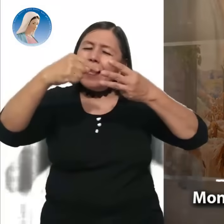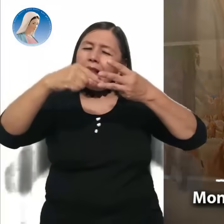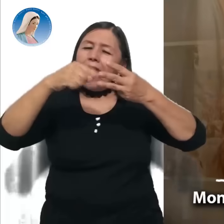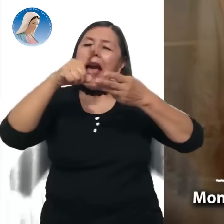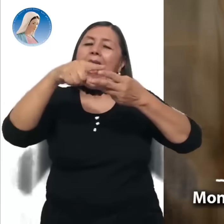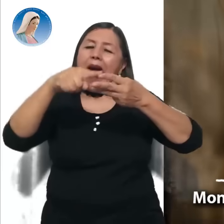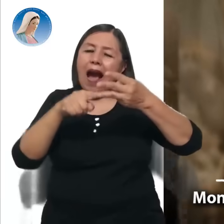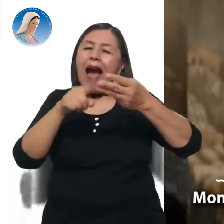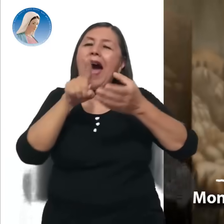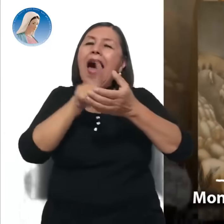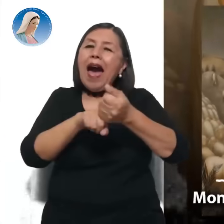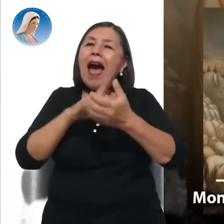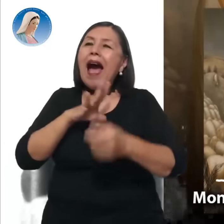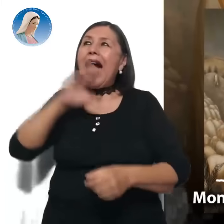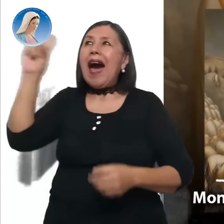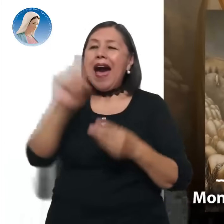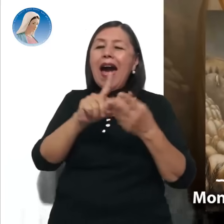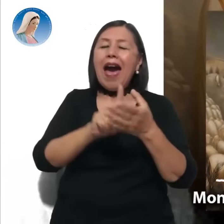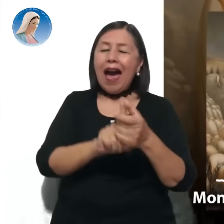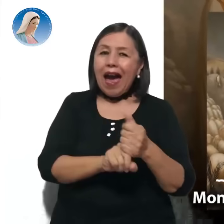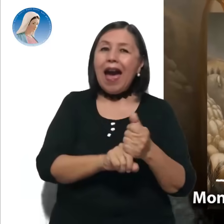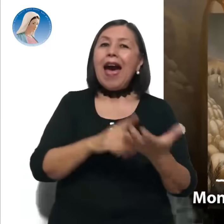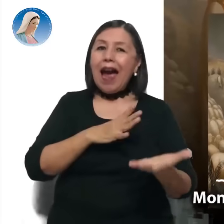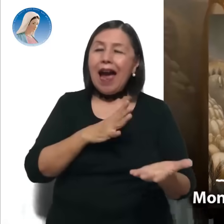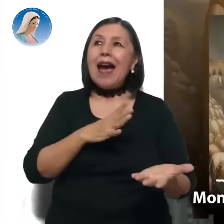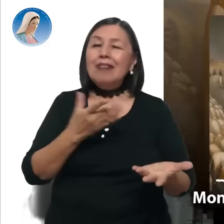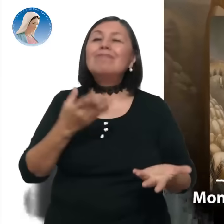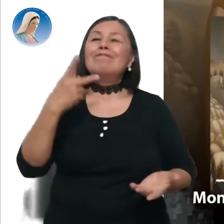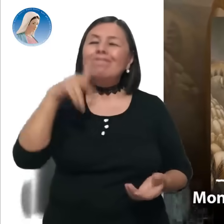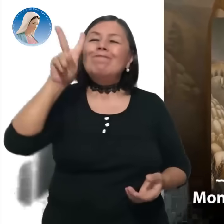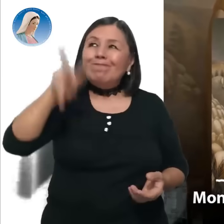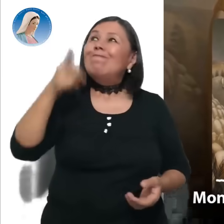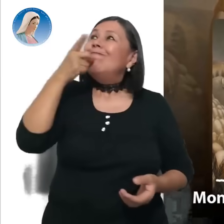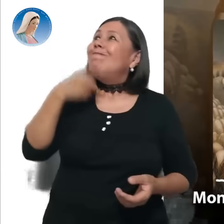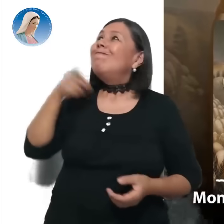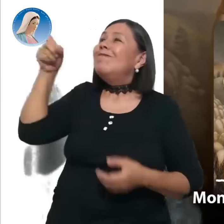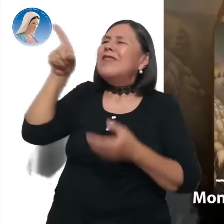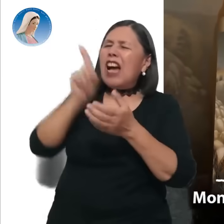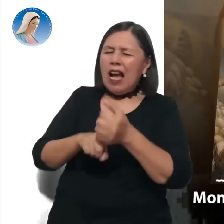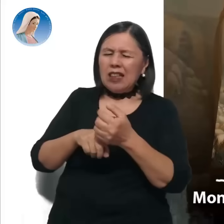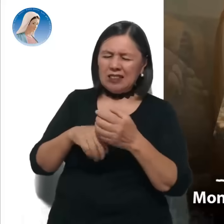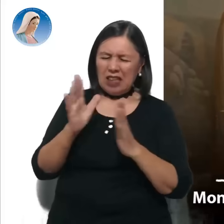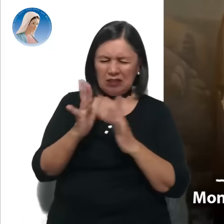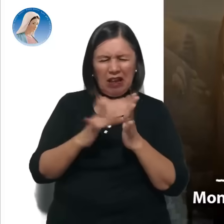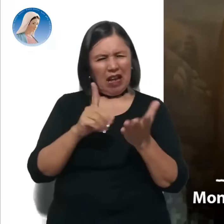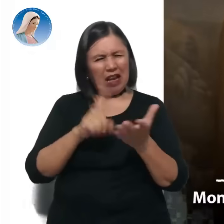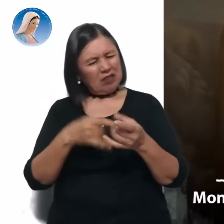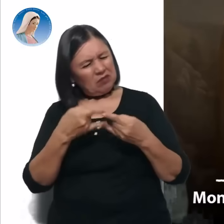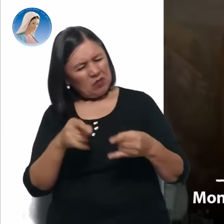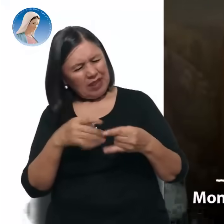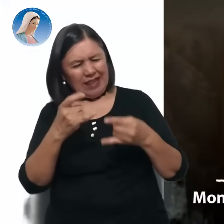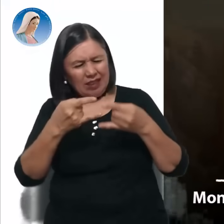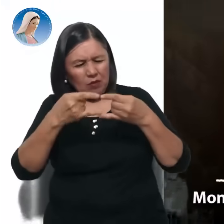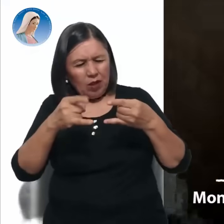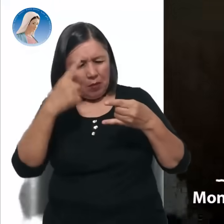me hablan de tu presencia. Pero hoy también me dices que tú eres la puerta, y la puerta es el